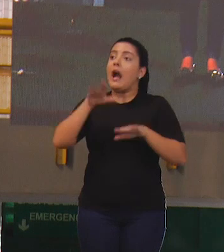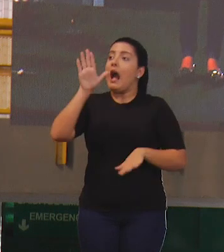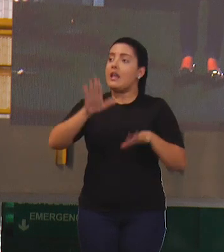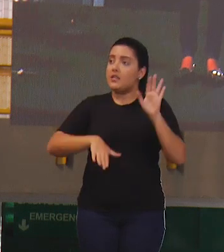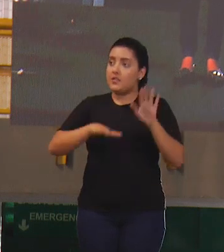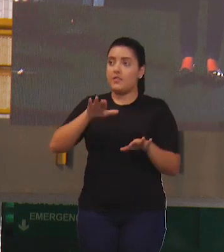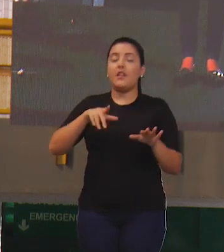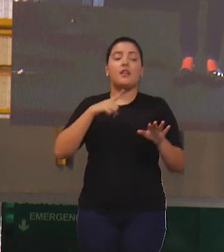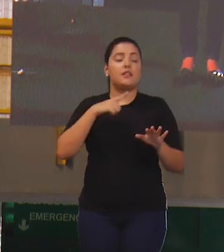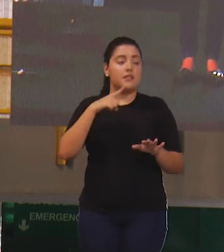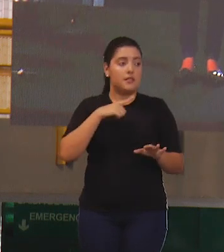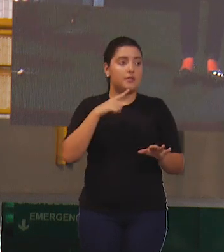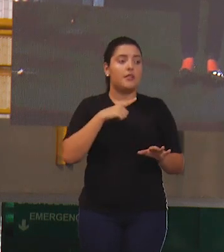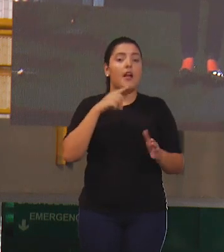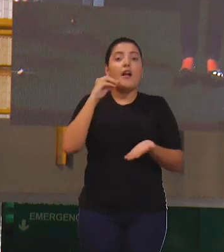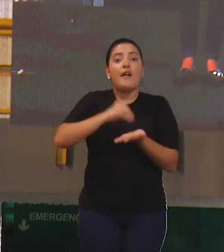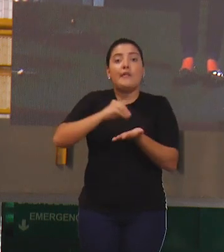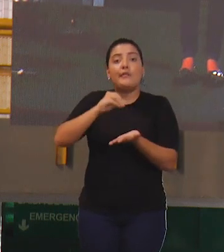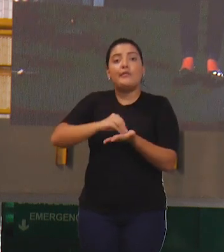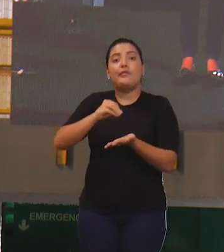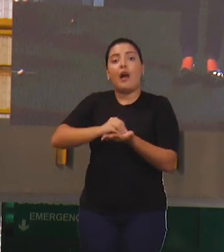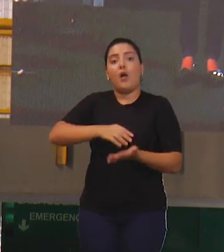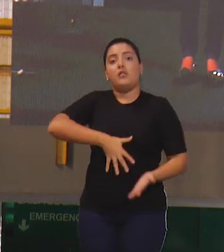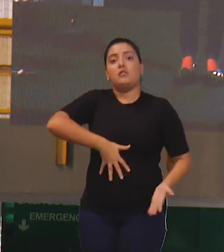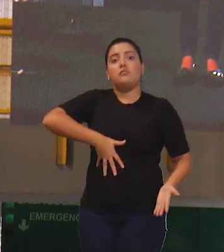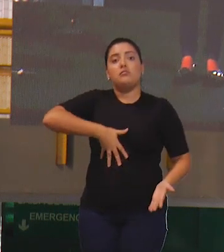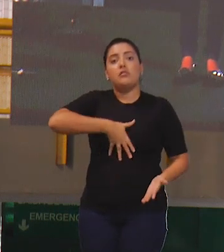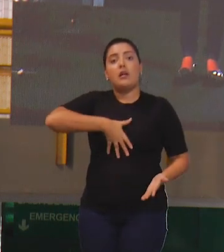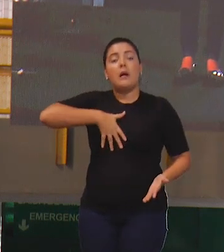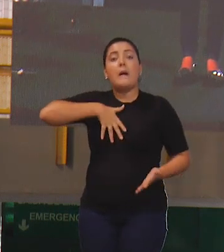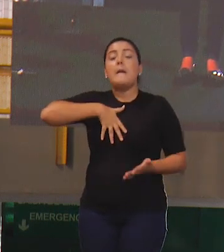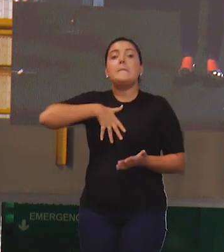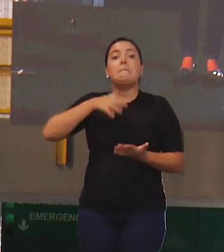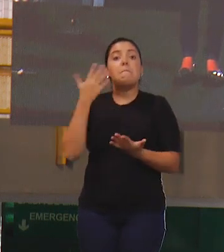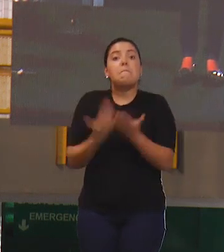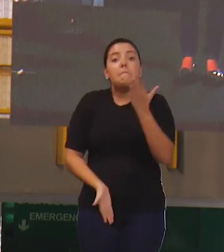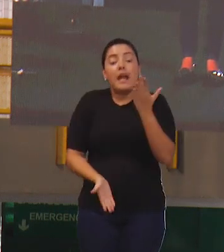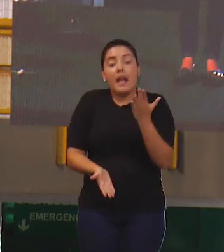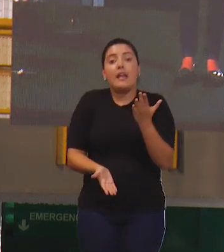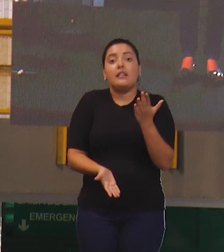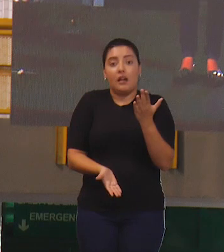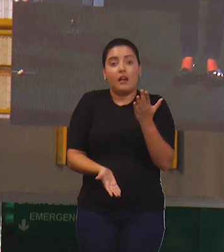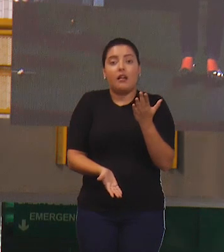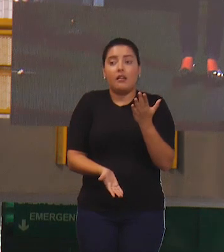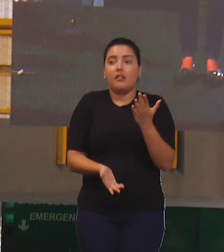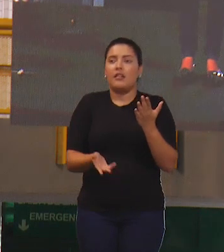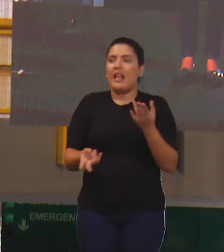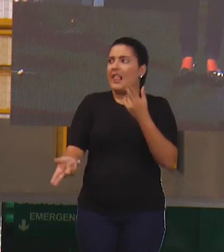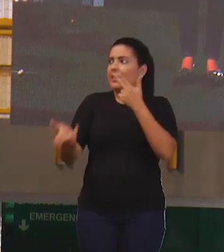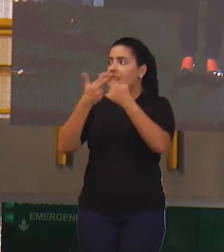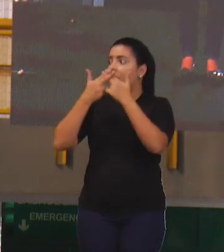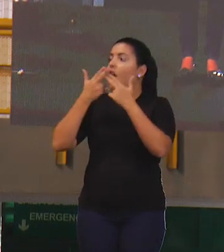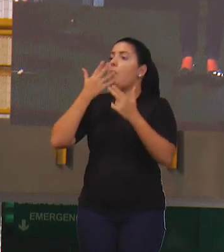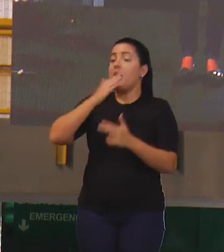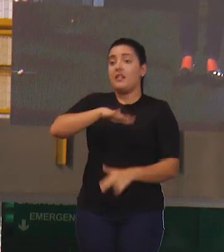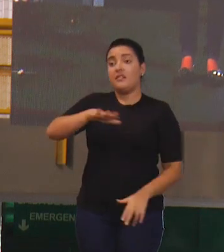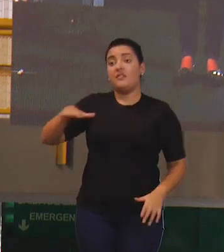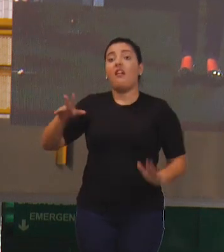né, a questão da falta de libido, a perda de libido, pode ter sido algum trauma lá na